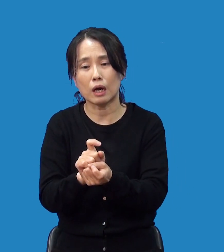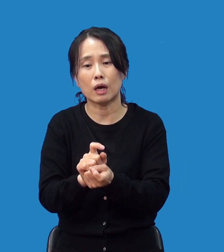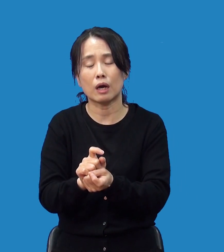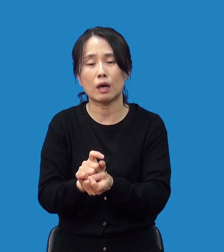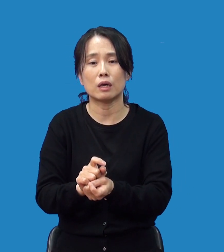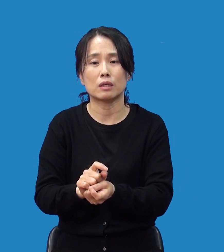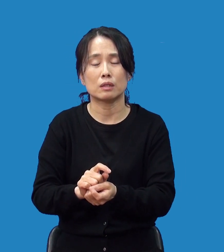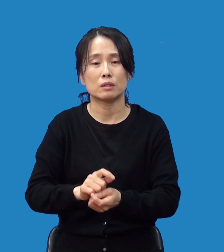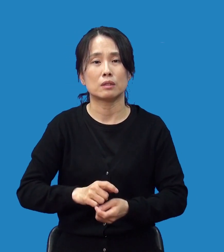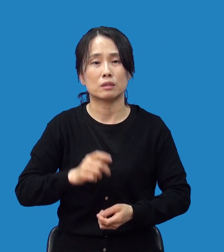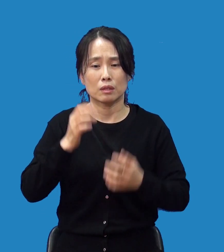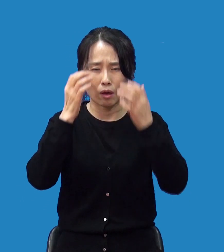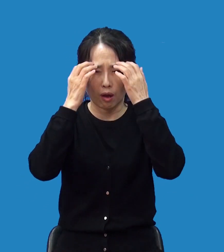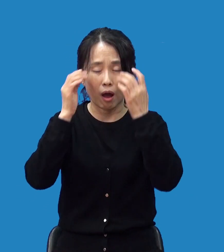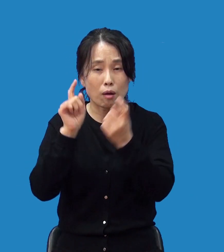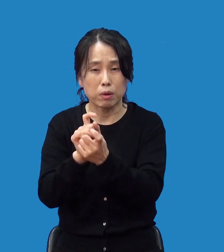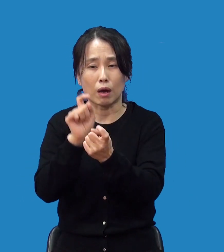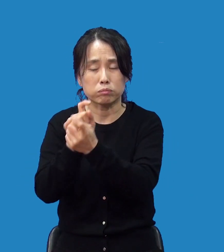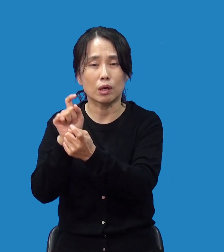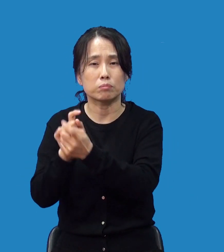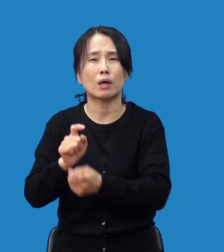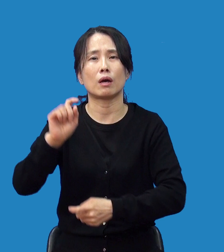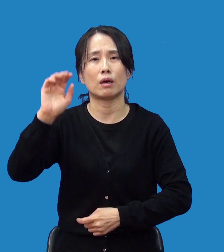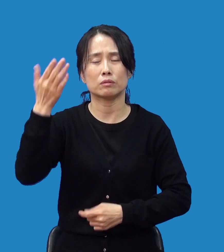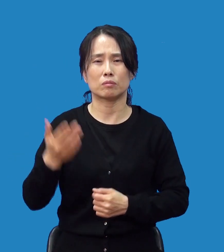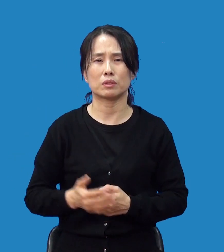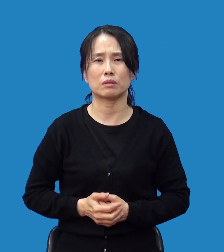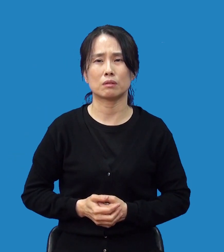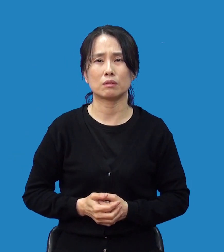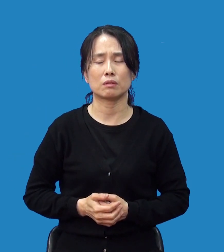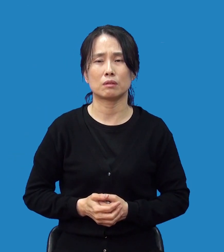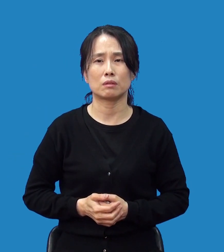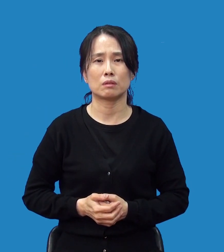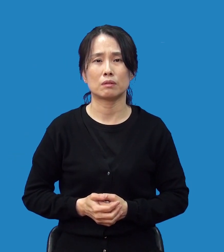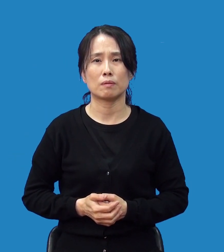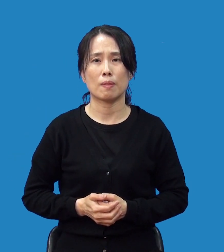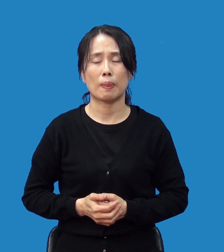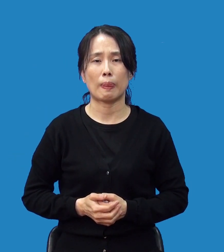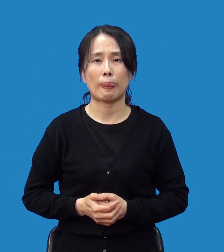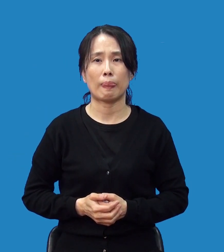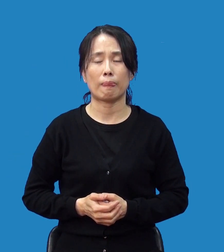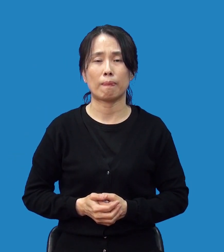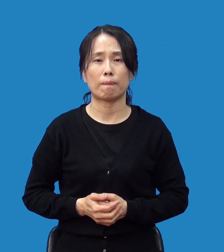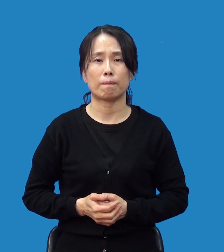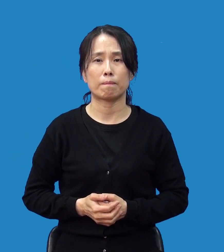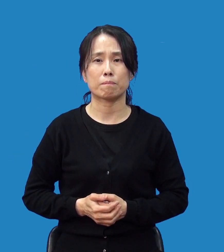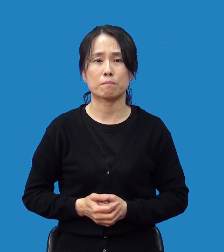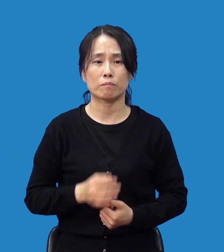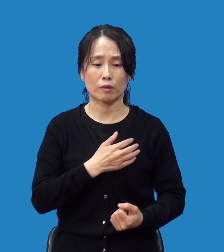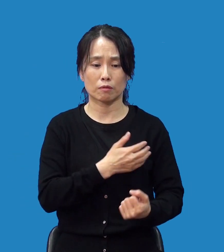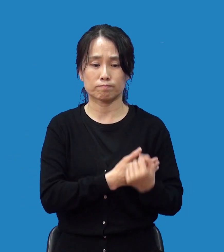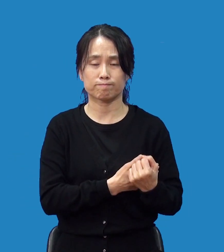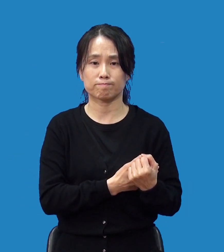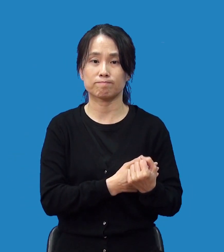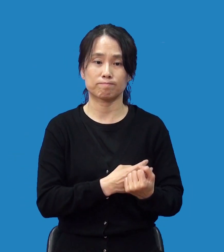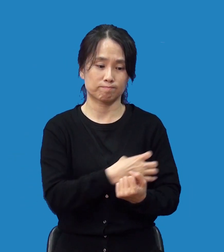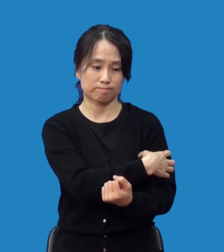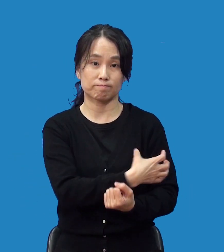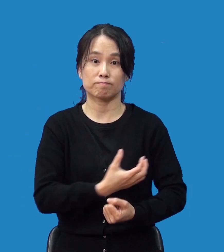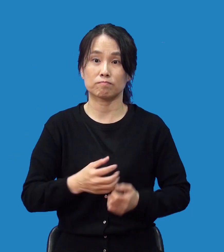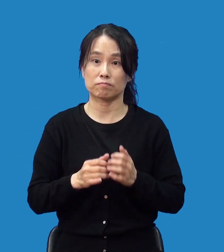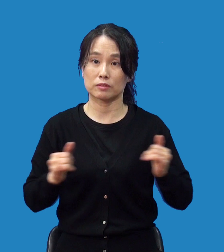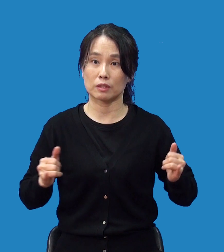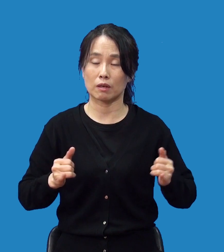인생의 그런 이 굴곡도 험한 것도 생기는 겁니다. 권력 잡은 자들 보십시오.